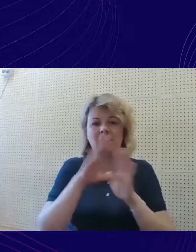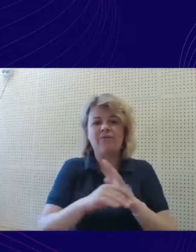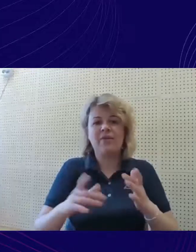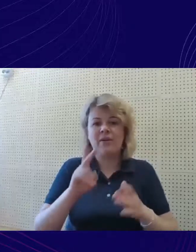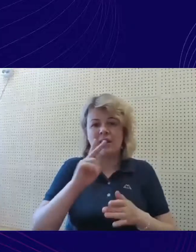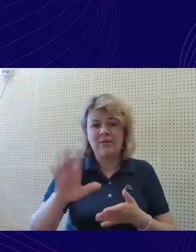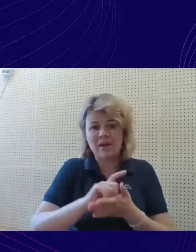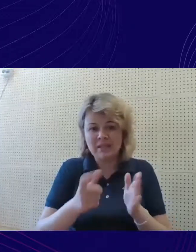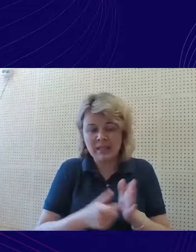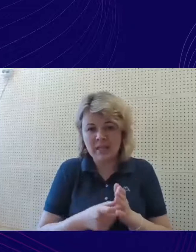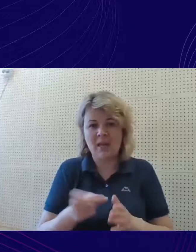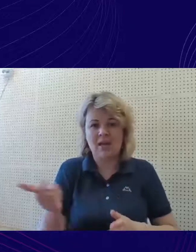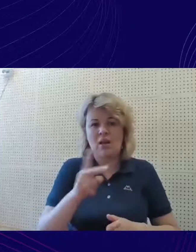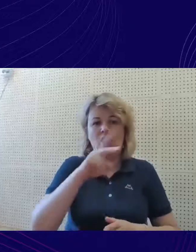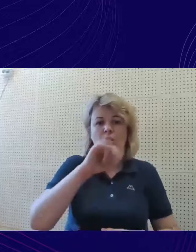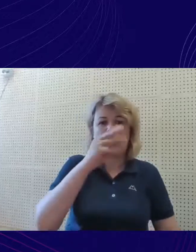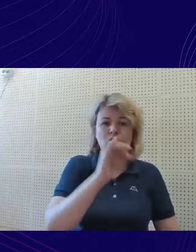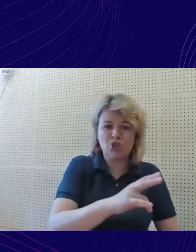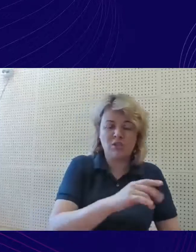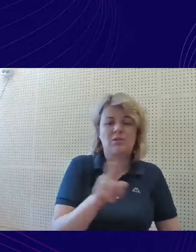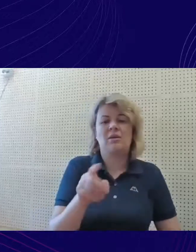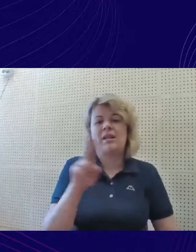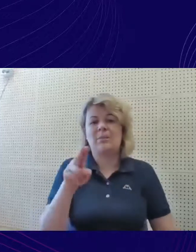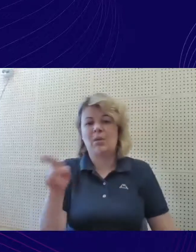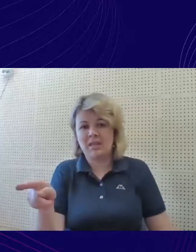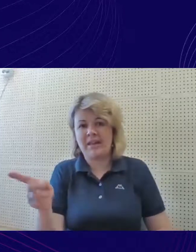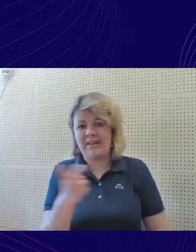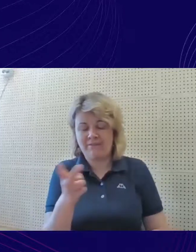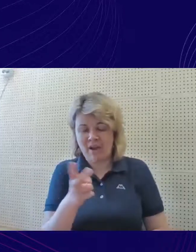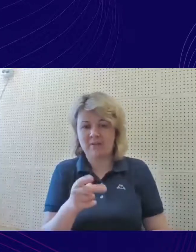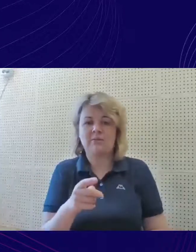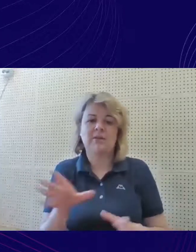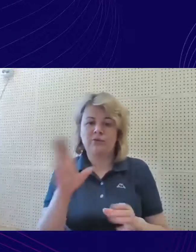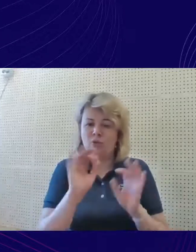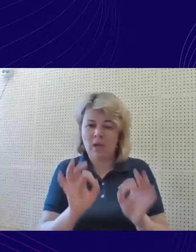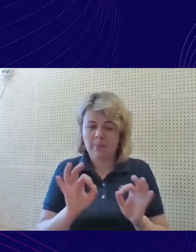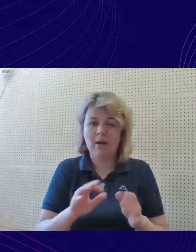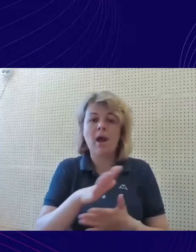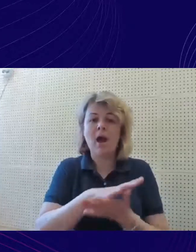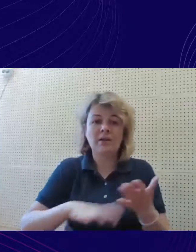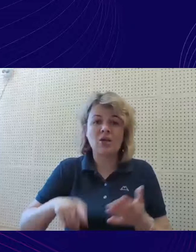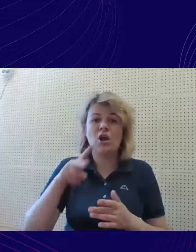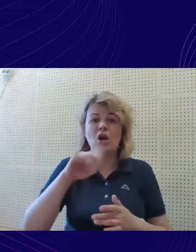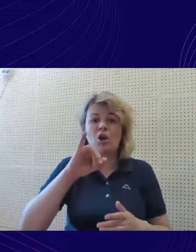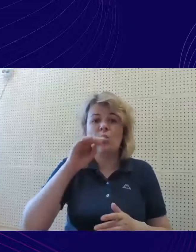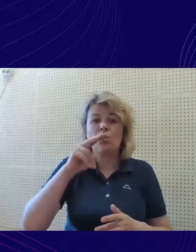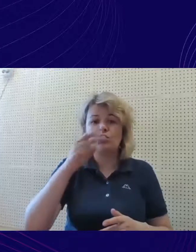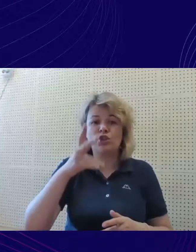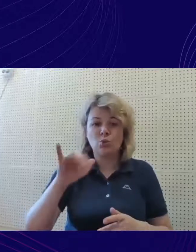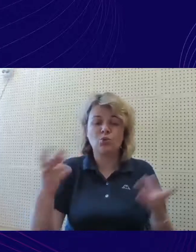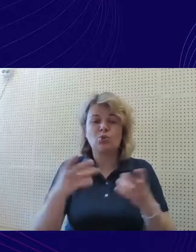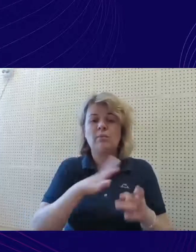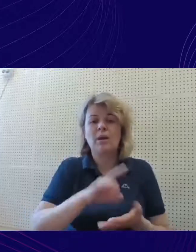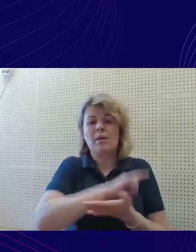и все нормально. Дальше там нужно было Любшину полететь в Москву на спектакль. Вот,